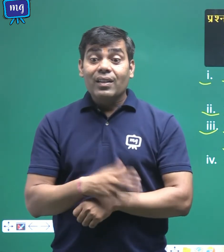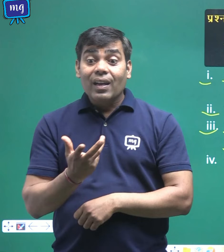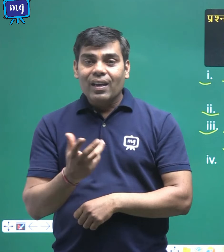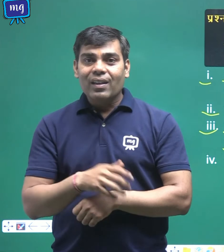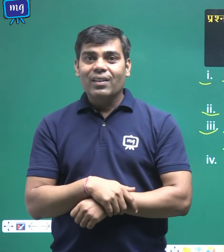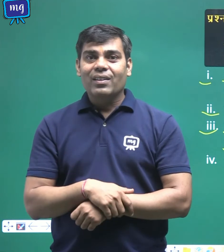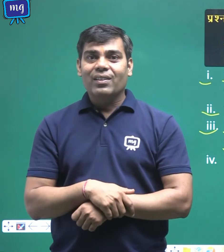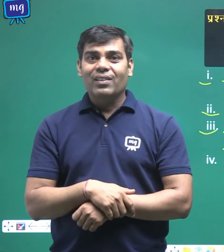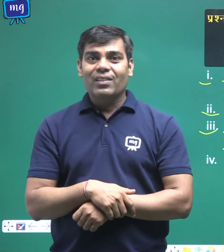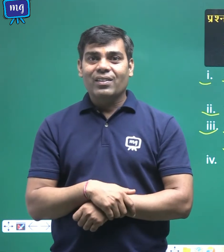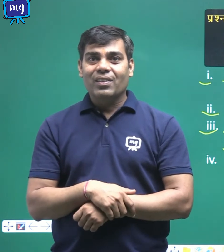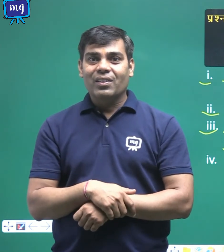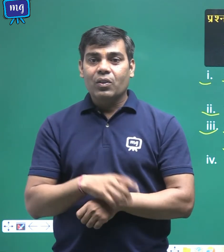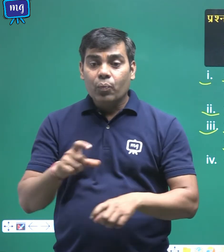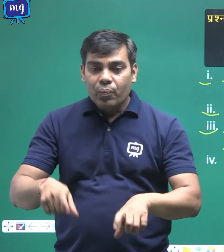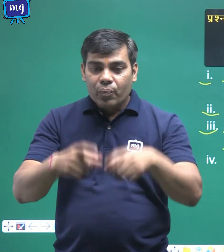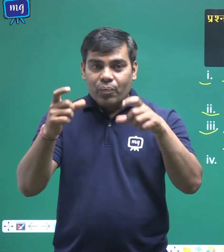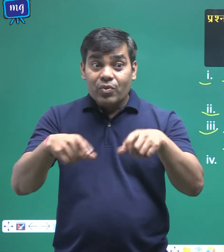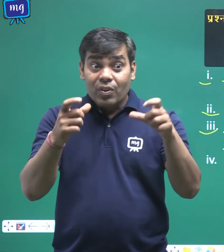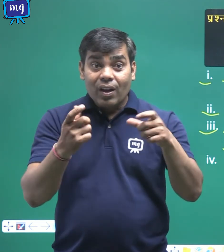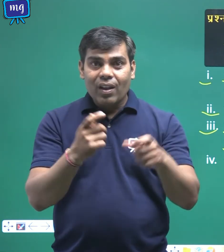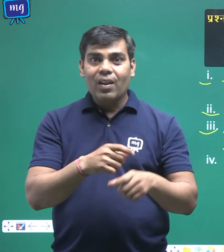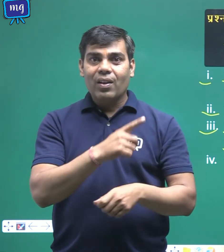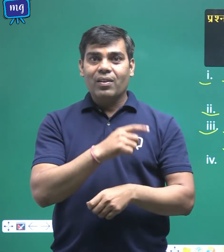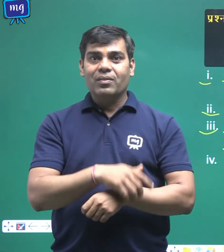आएगा? जंगल।